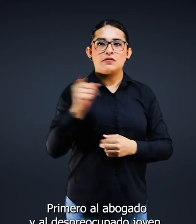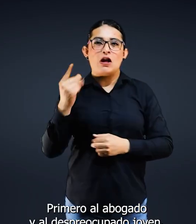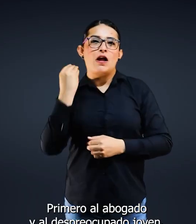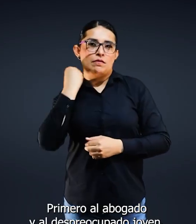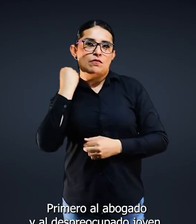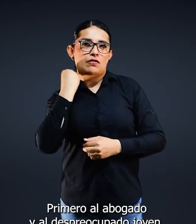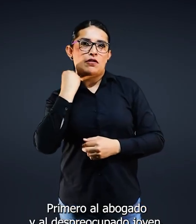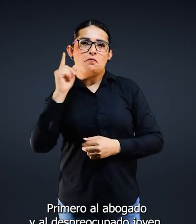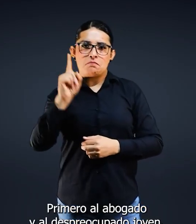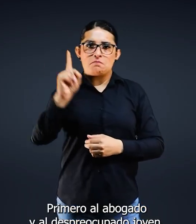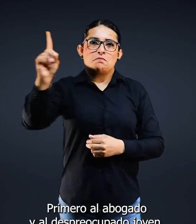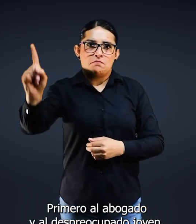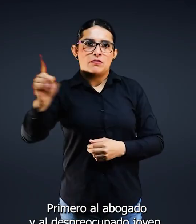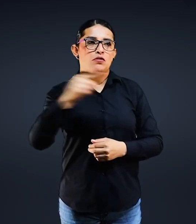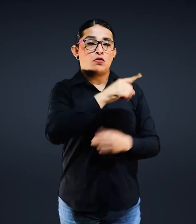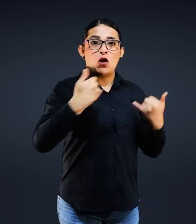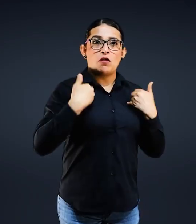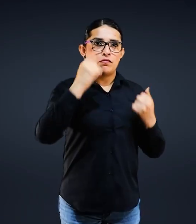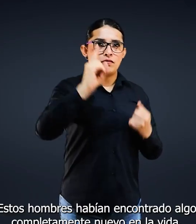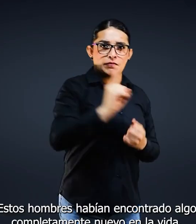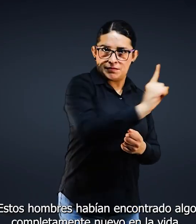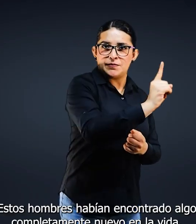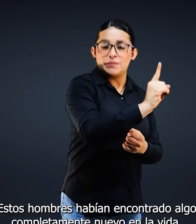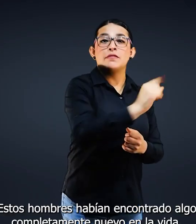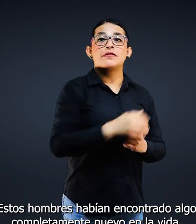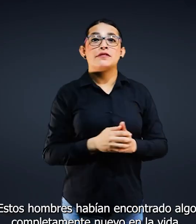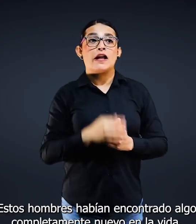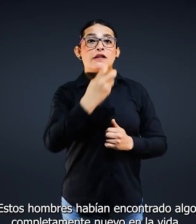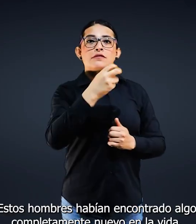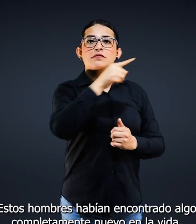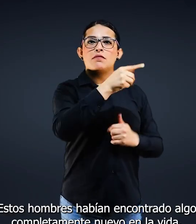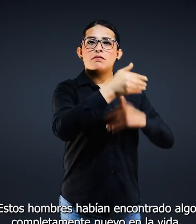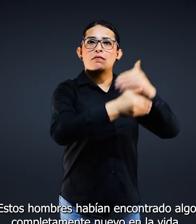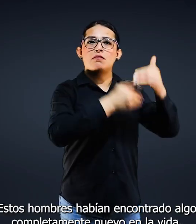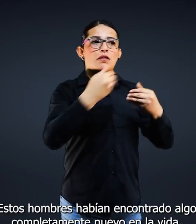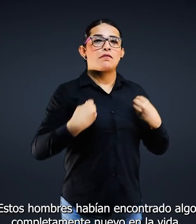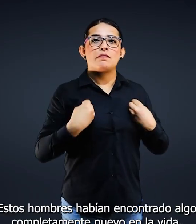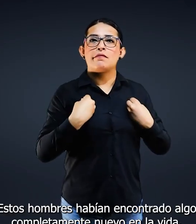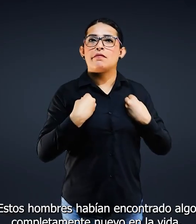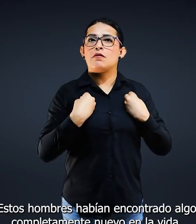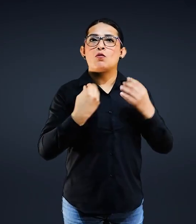abogado y al despreocupado joven. Estos hombres habían encontrado algo completamente nuevo en la vida.